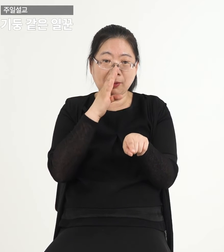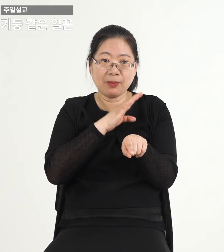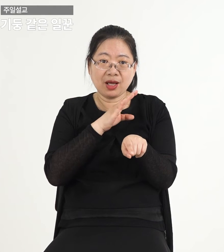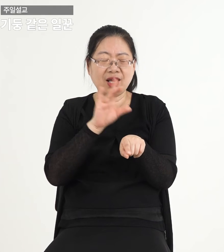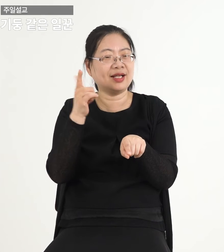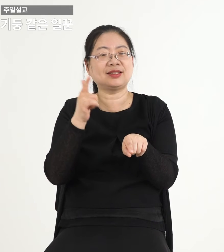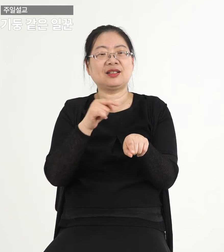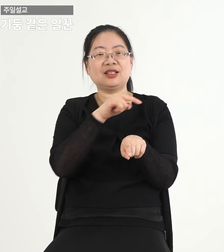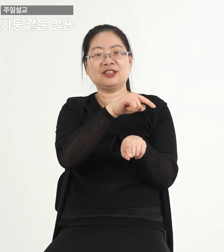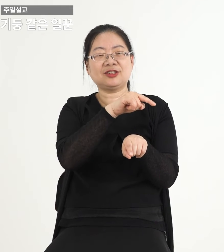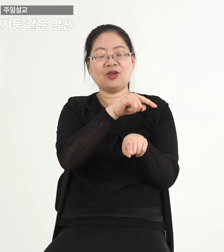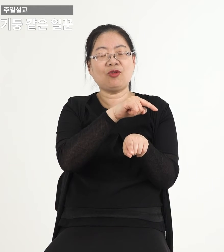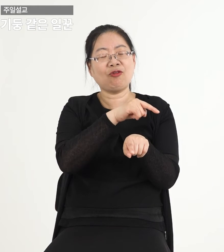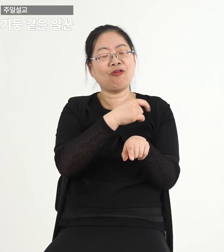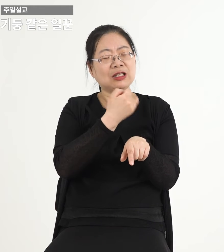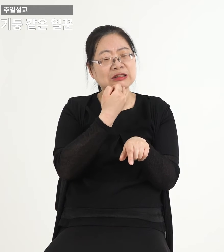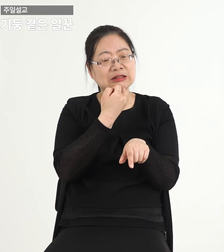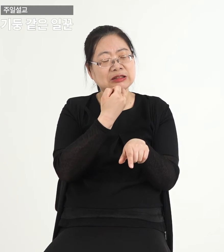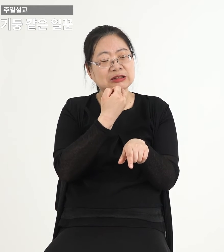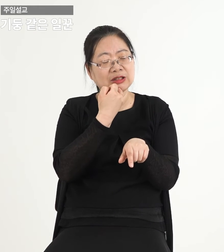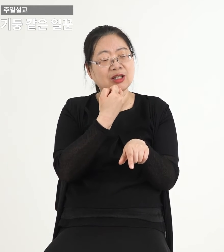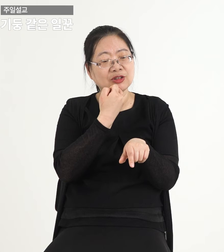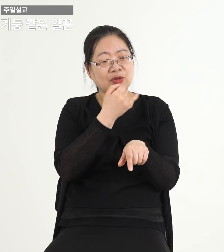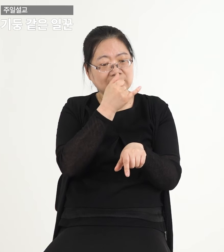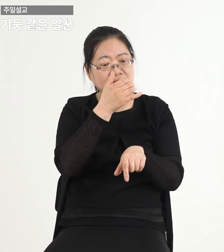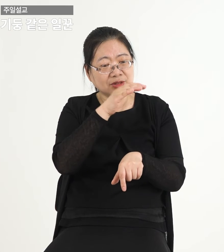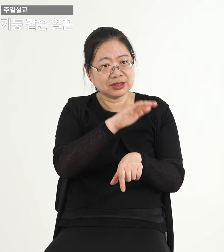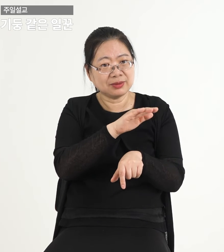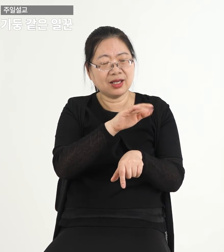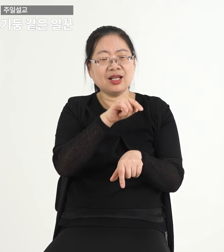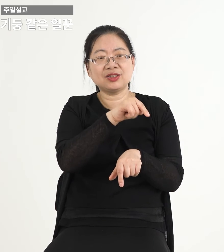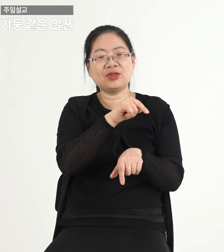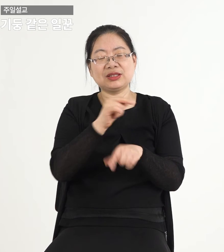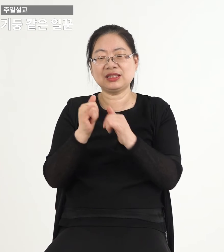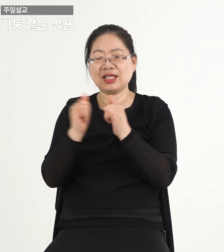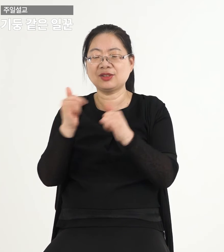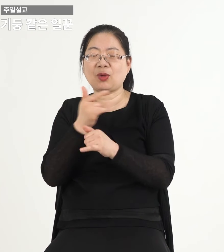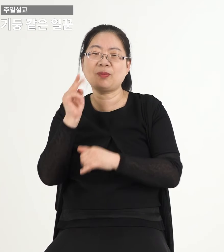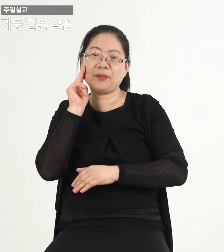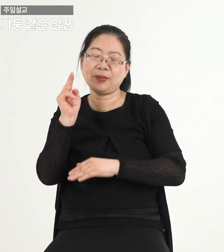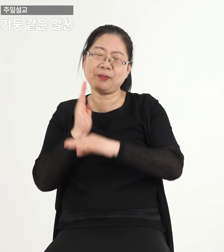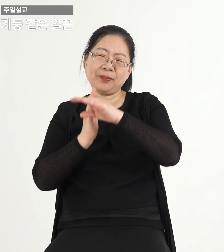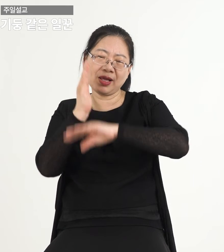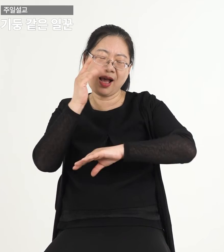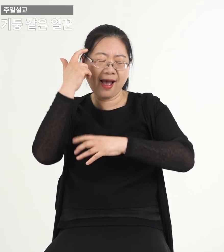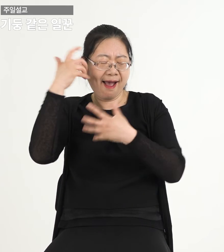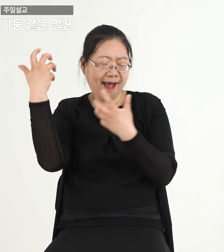것으로 만드는 게 곧 그게 뭐라고요? 그게 우상 숭배라 그 말이에요.